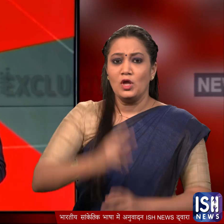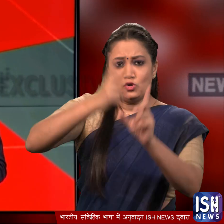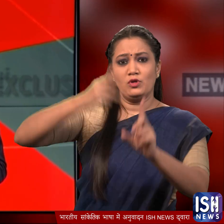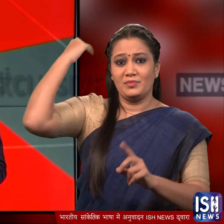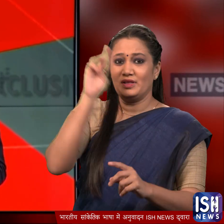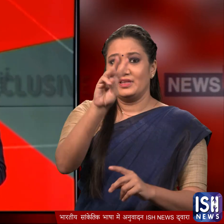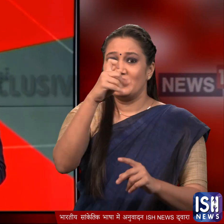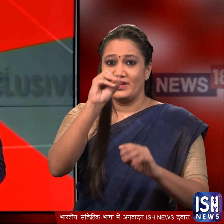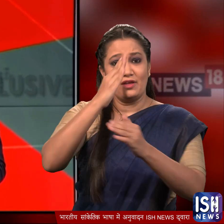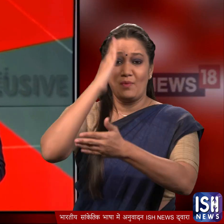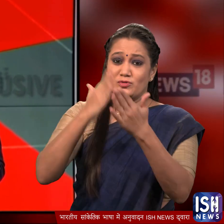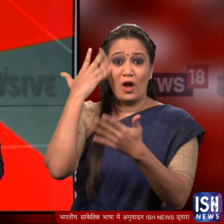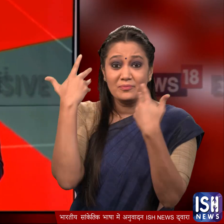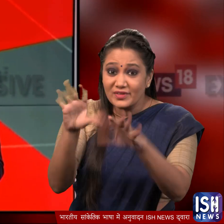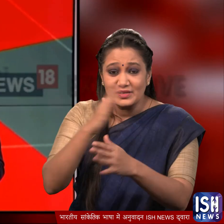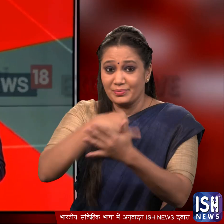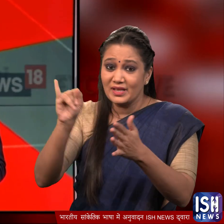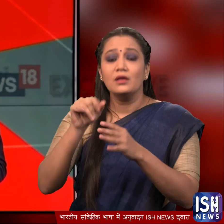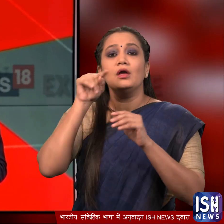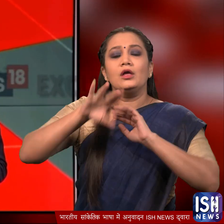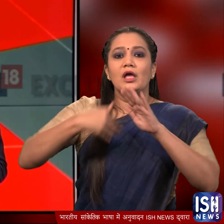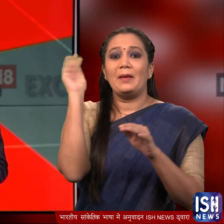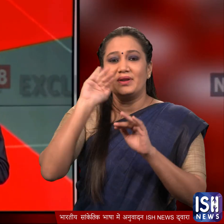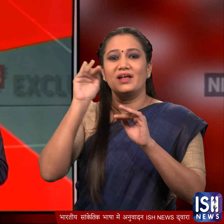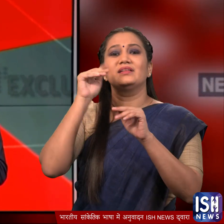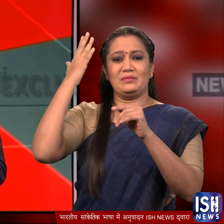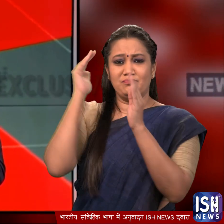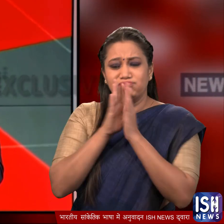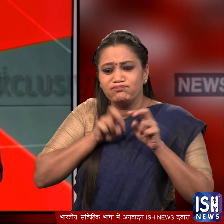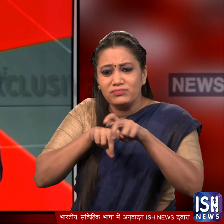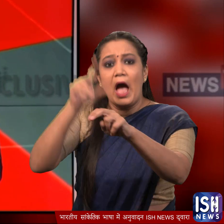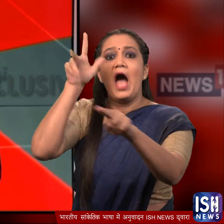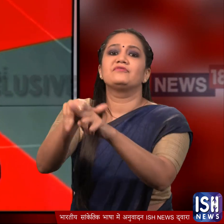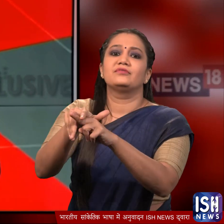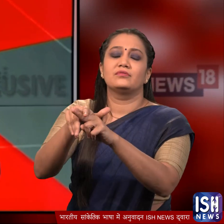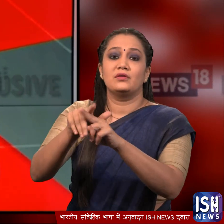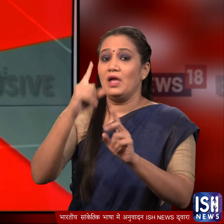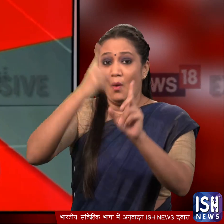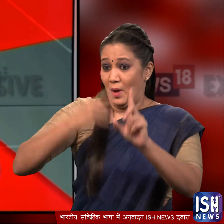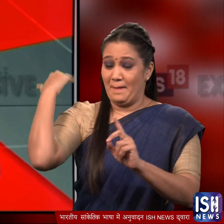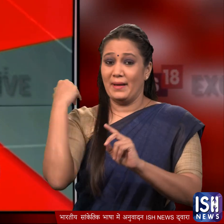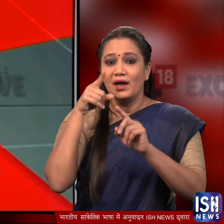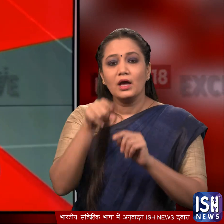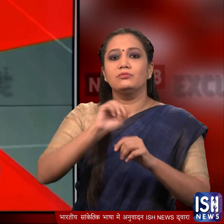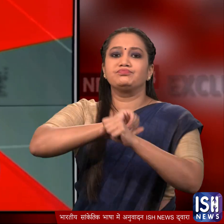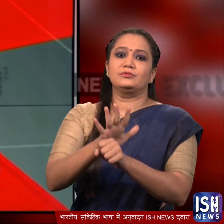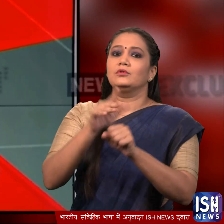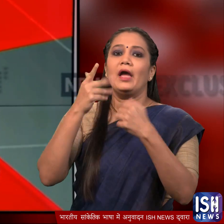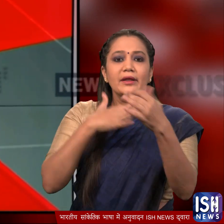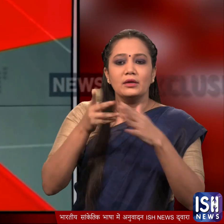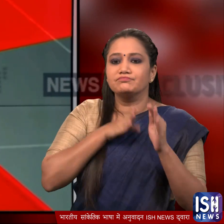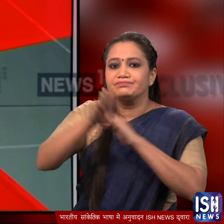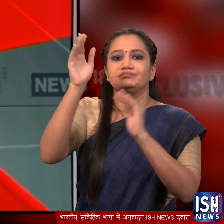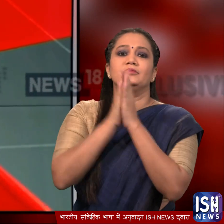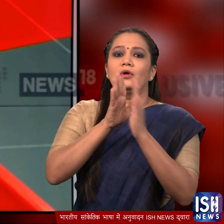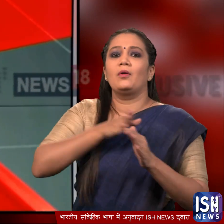यात्रा होगी। 2 साल पहले आर्टिकल 370 खत्म करने के फैसले की वजह से अमरनाथ यात्रा बीच में रोक दी गई थी और पिछले साल कोरोना संकट की